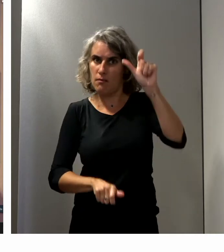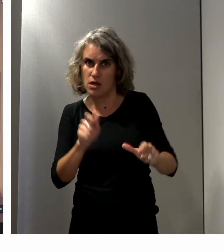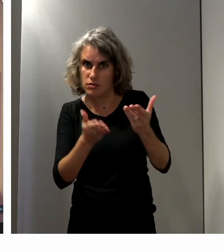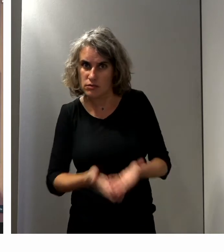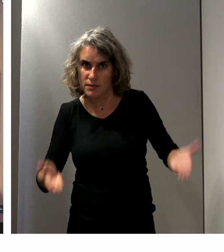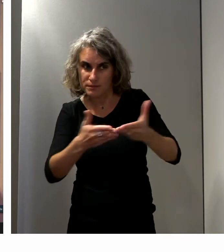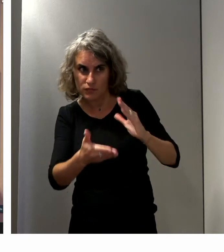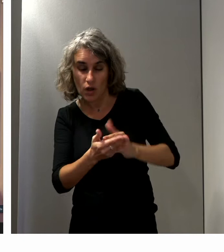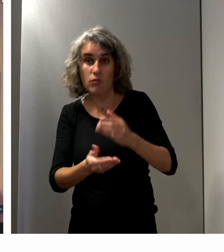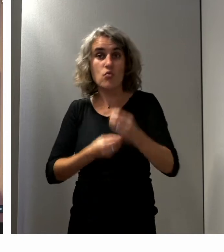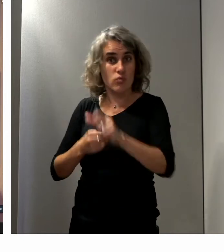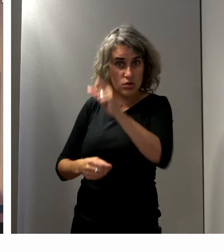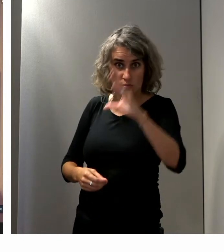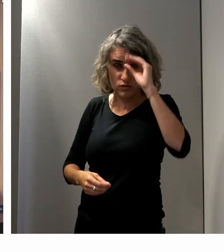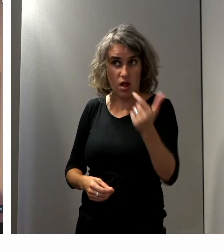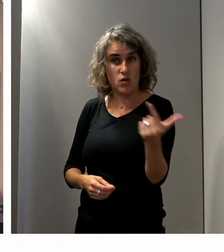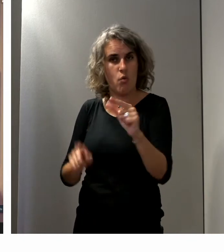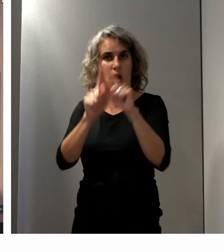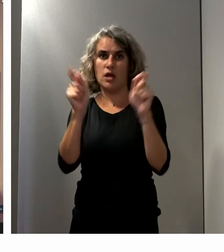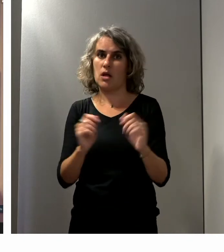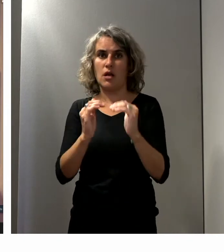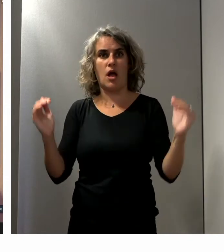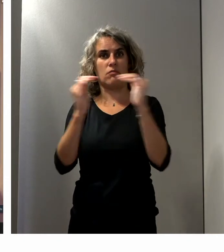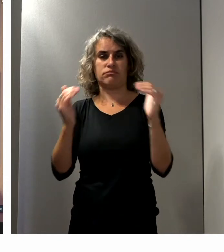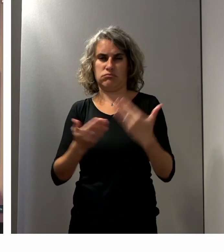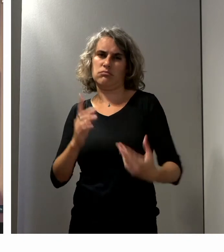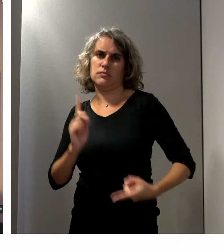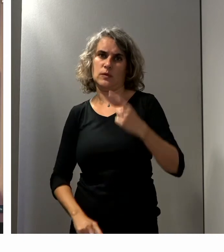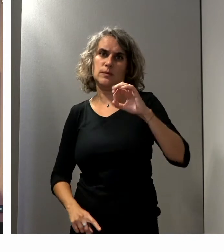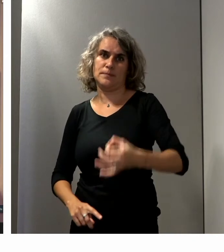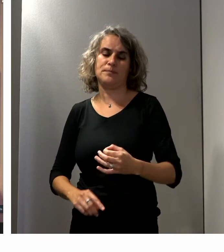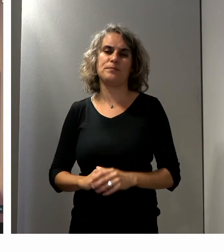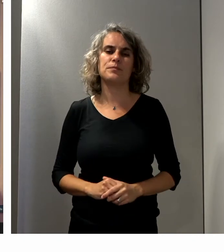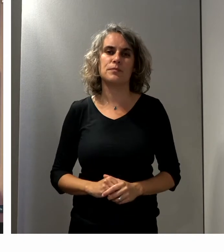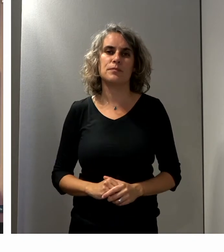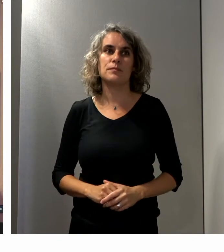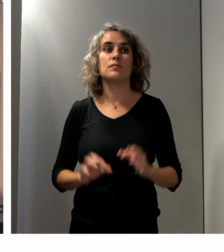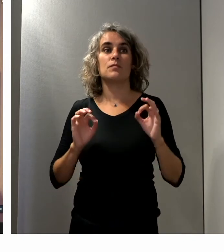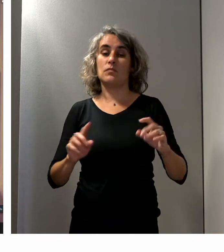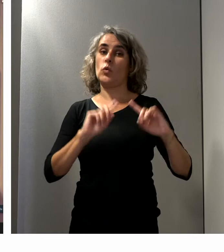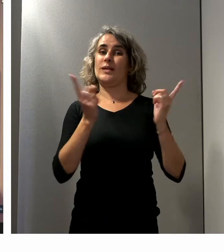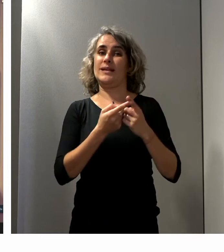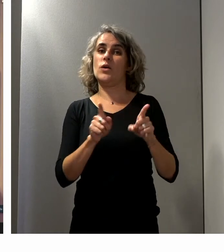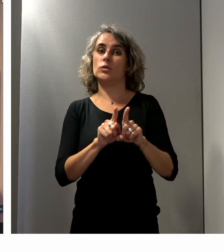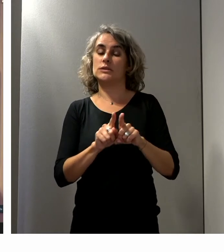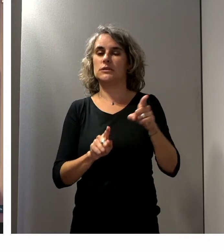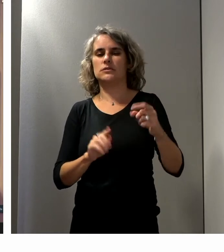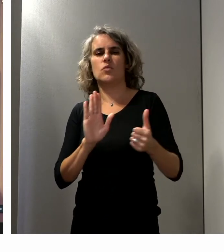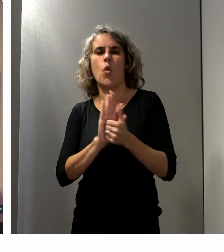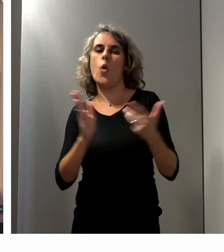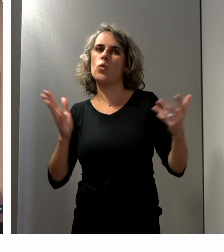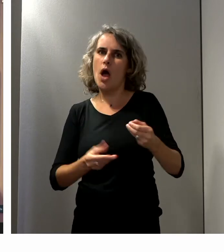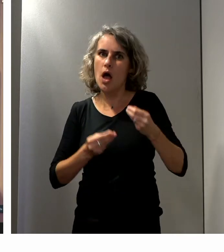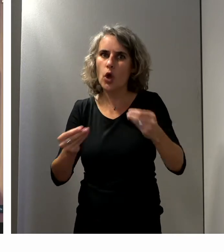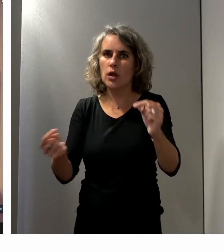fondamentaux de toutes les parties prenantes. Et ça nous semble plutôt important. Et ce rôle de comité, me semble-t-il, est aussi d'éclairer le